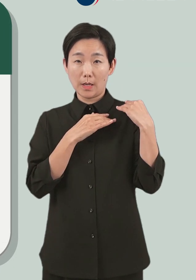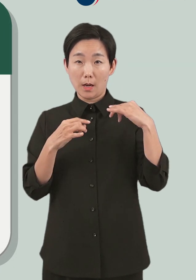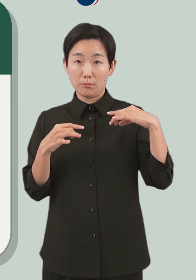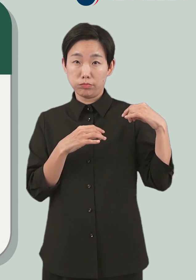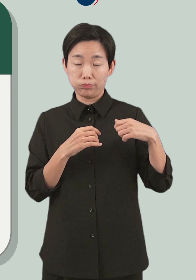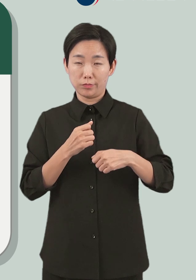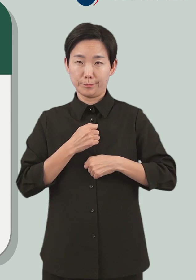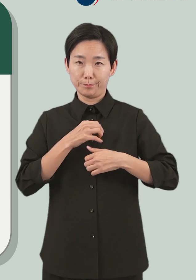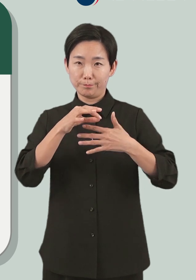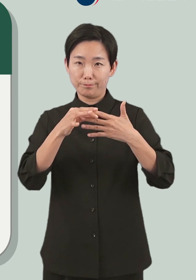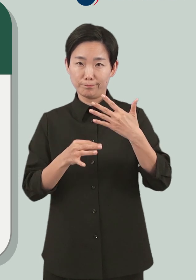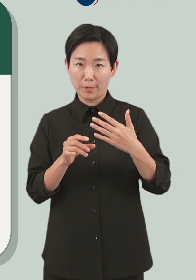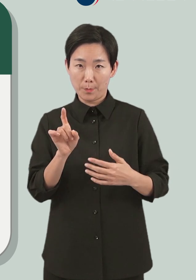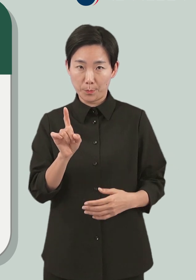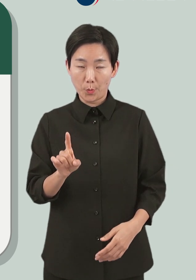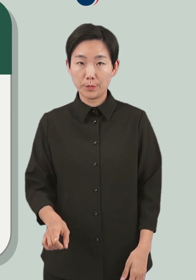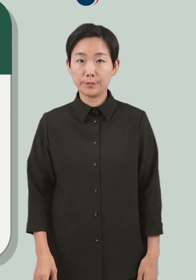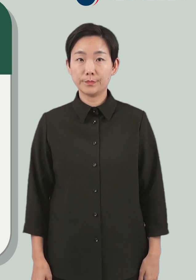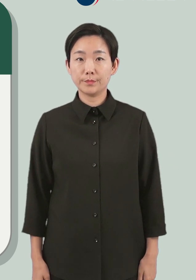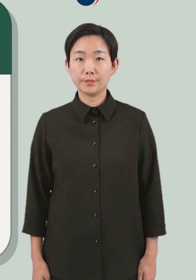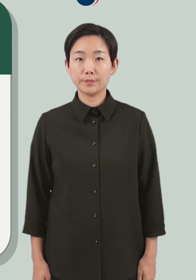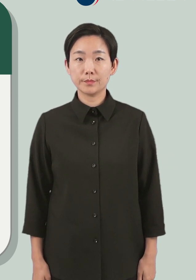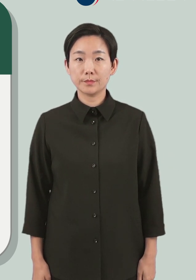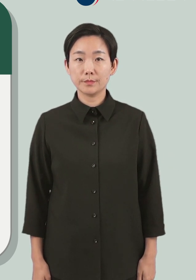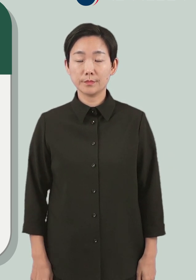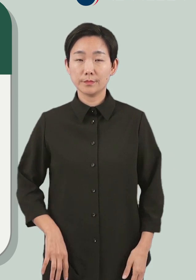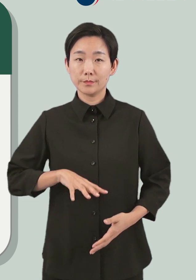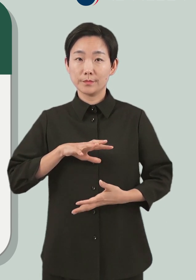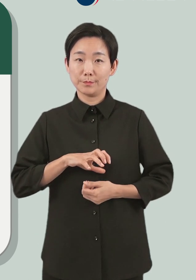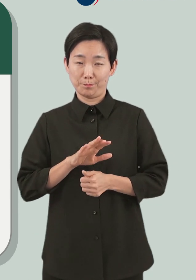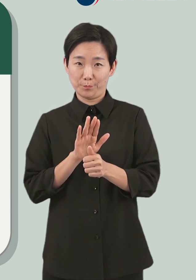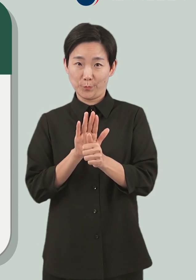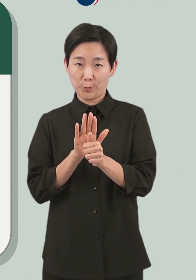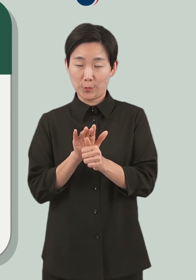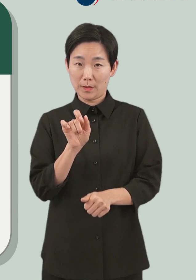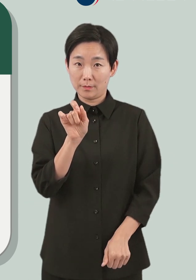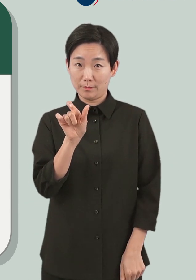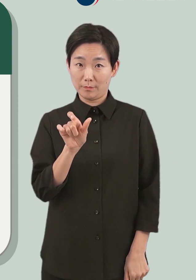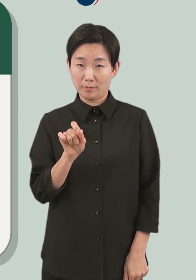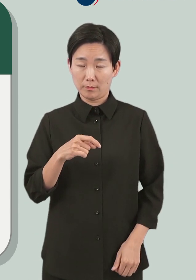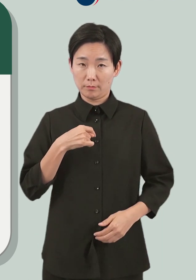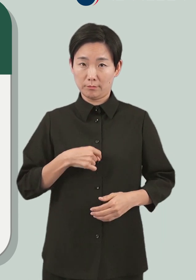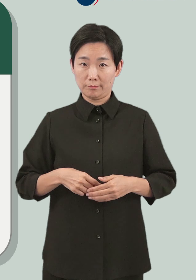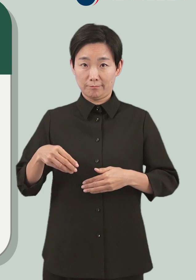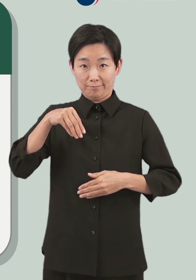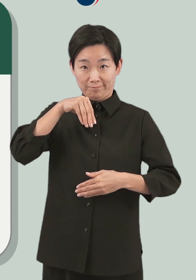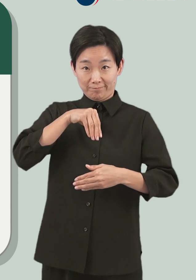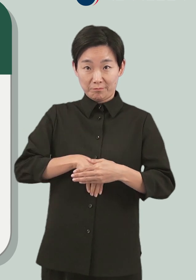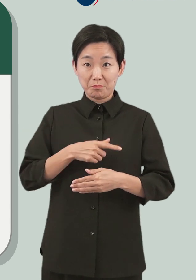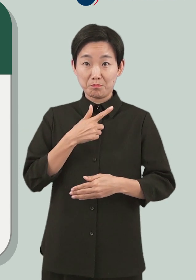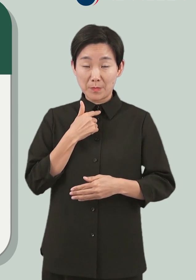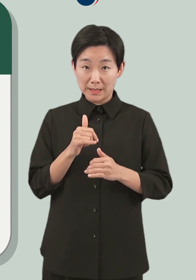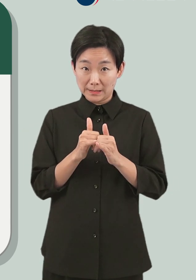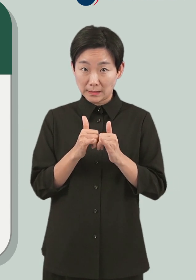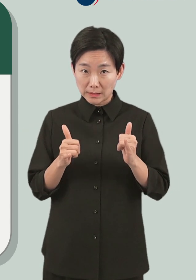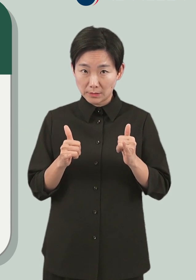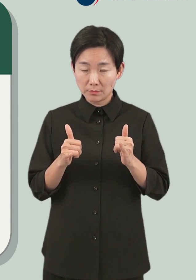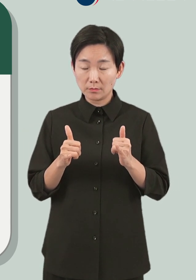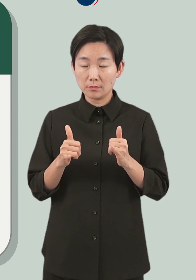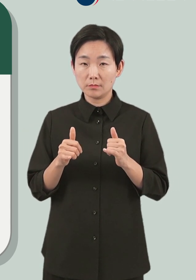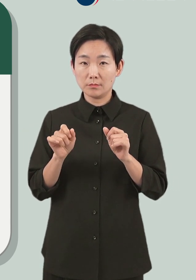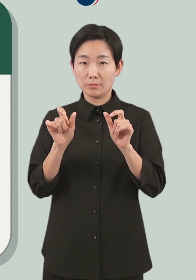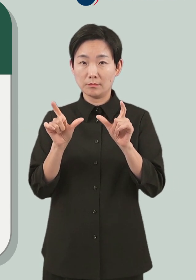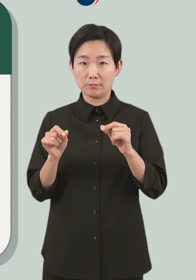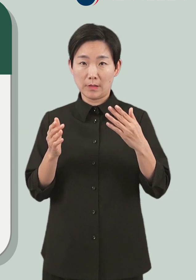이 의료기기의 사용 시 주의사항은 무엇입니까? 심박 조율기, 체내 삽입세동 제거기, 기타